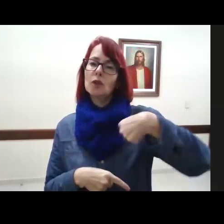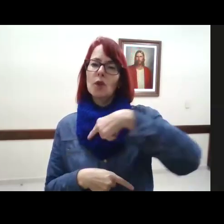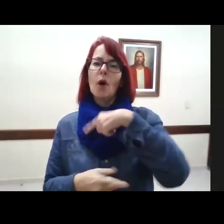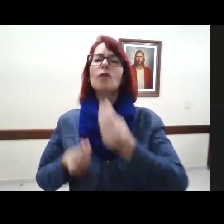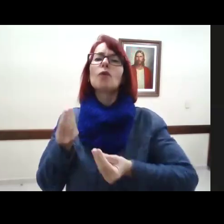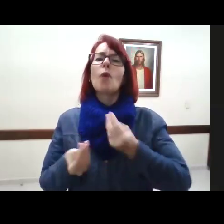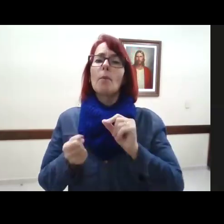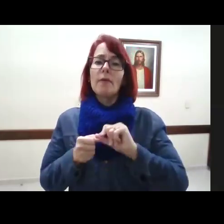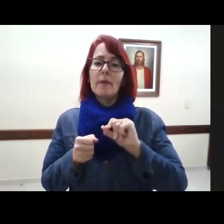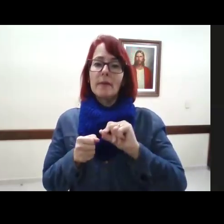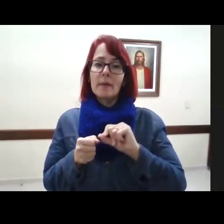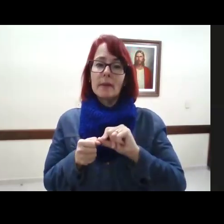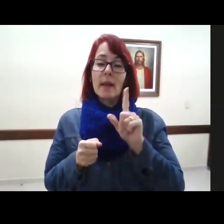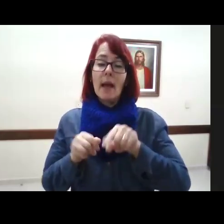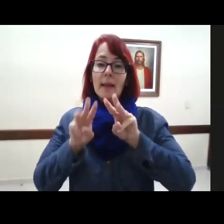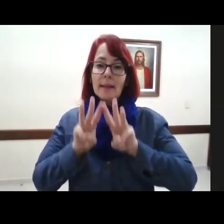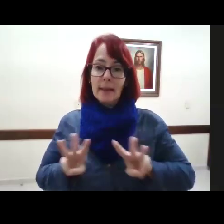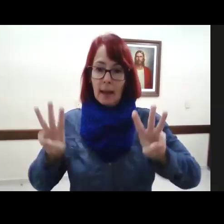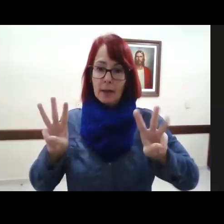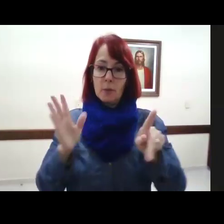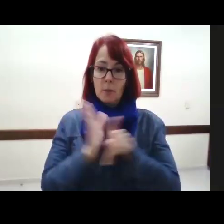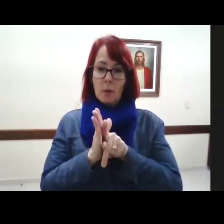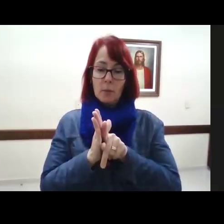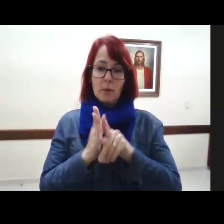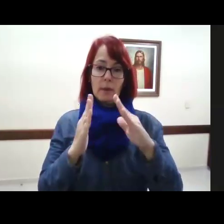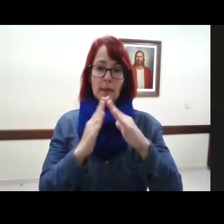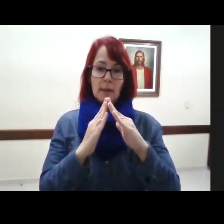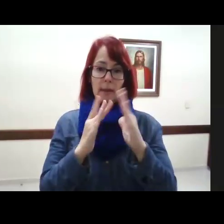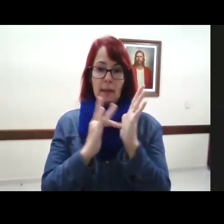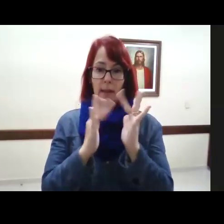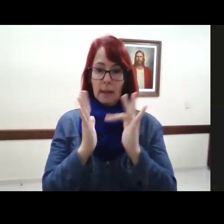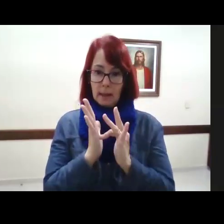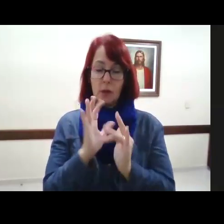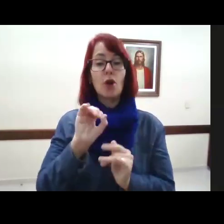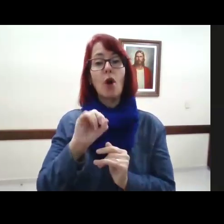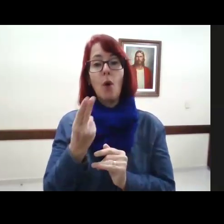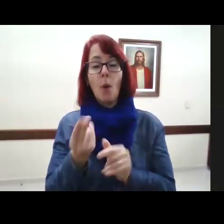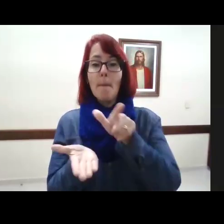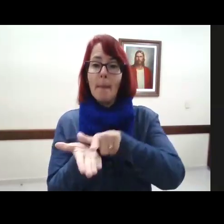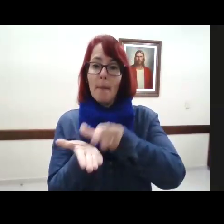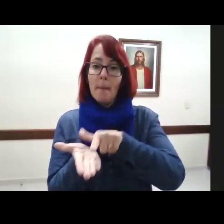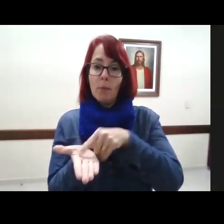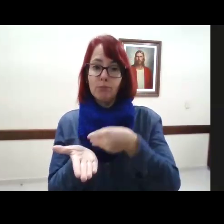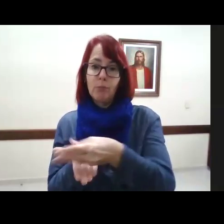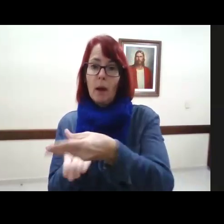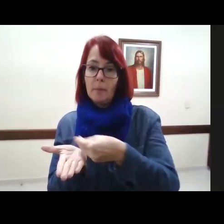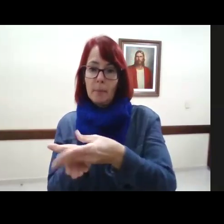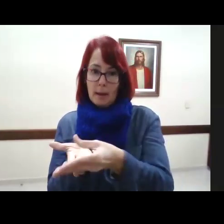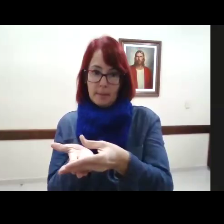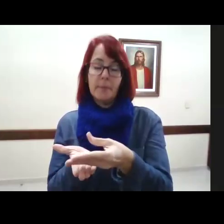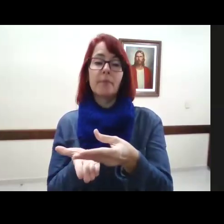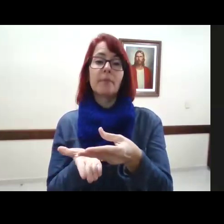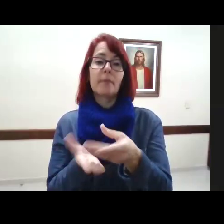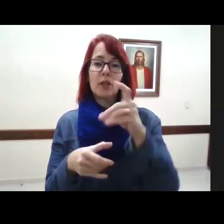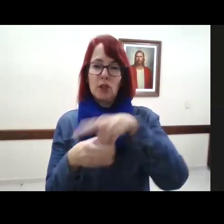ela é feita pelo site da igreja ou pela papeleta de doações. E é importante